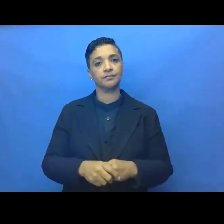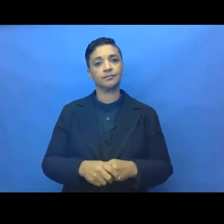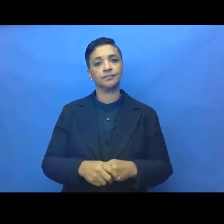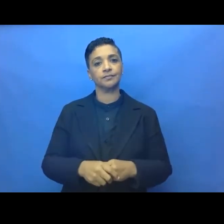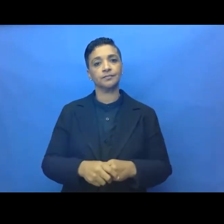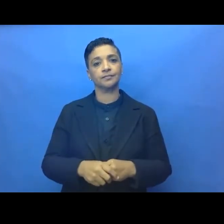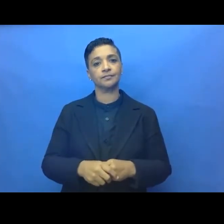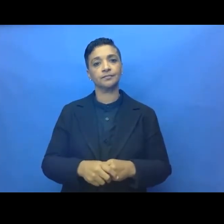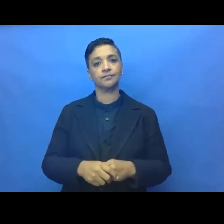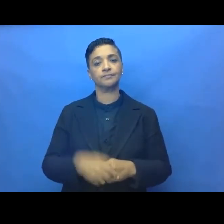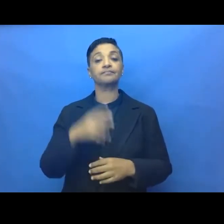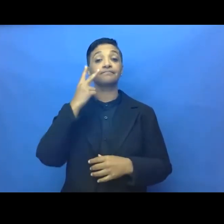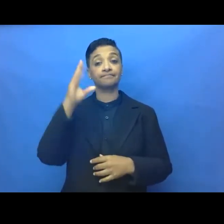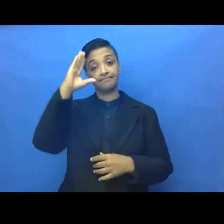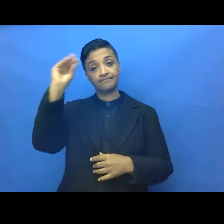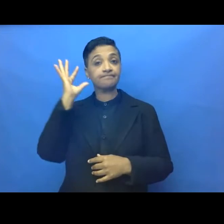donateurs